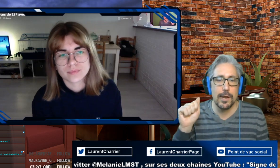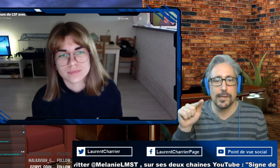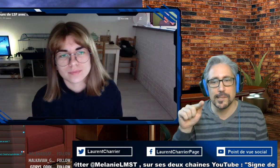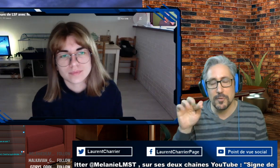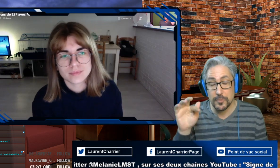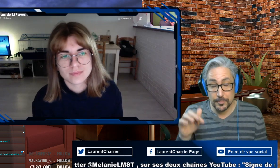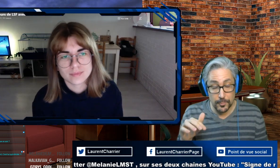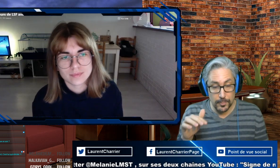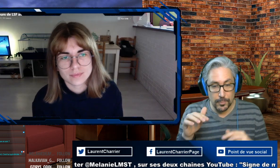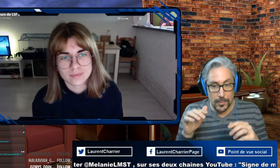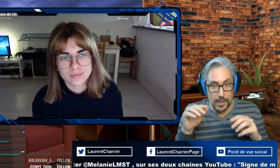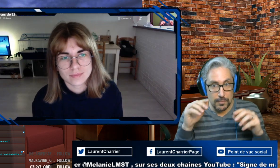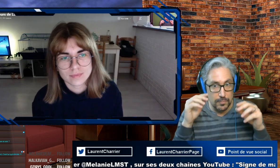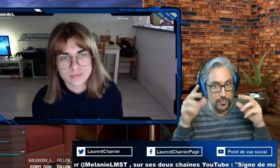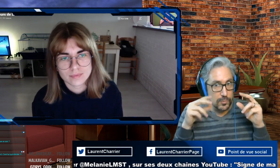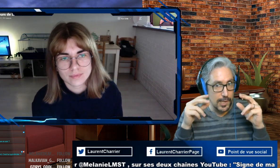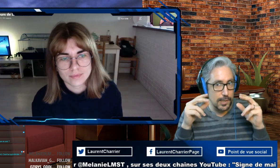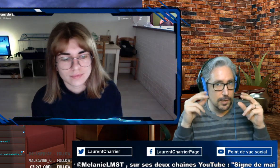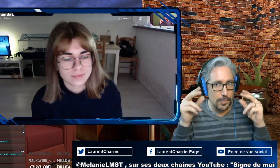la LSF,